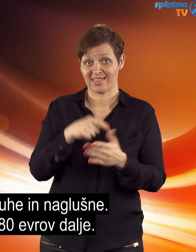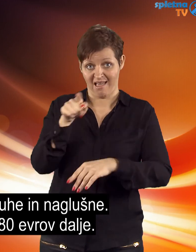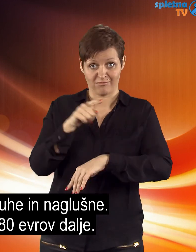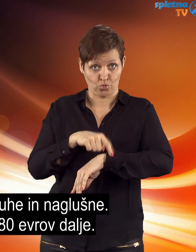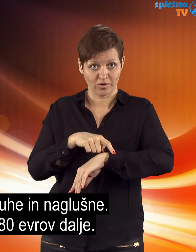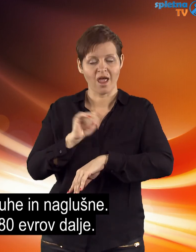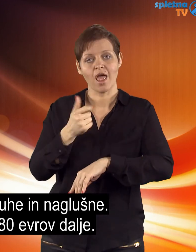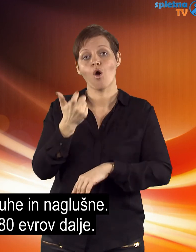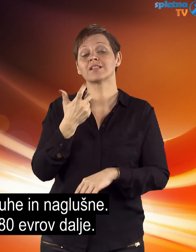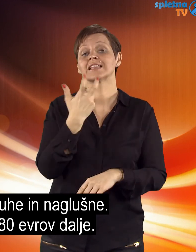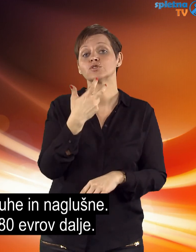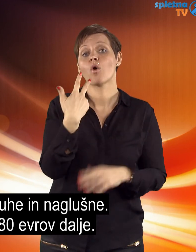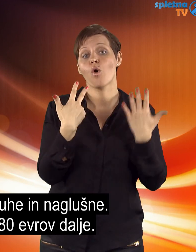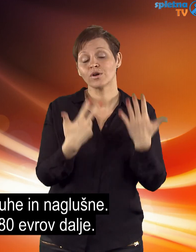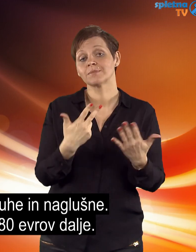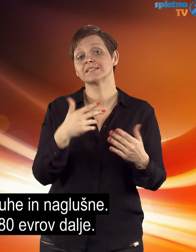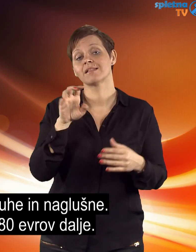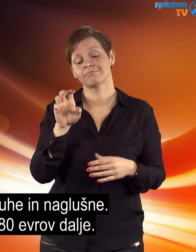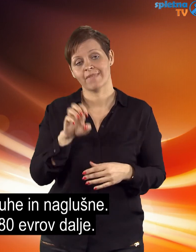Cena ure je od 380 € naprej.